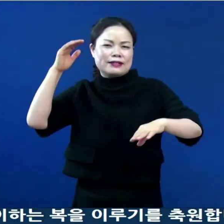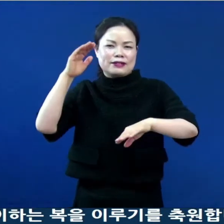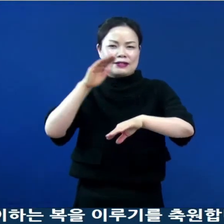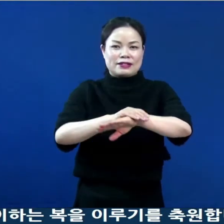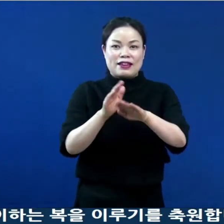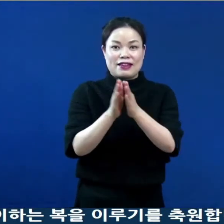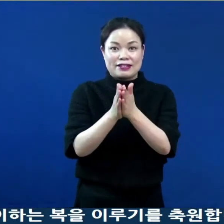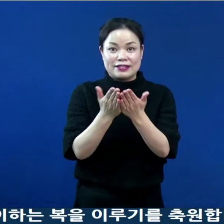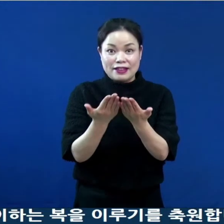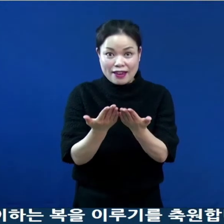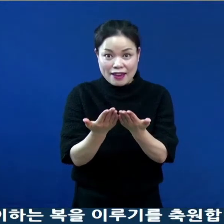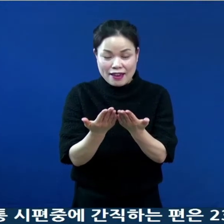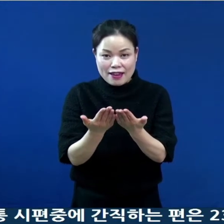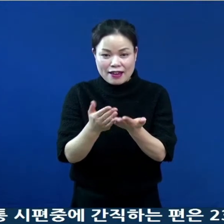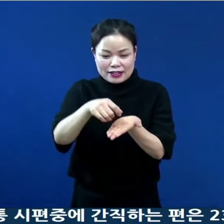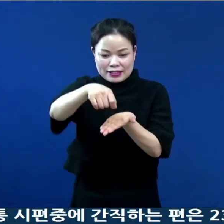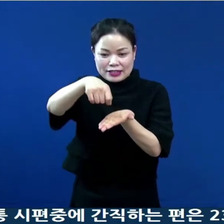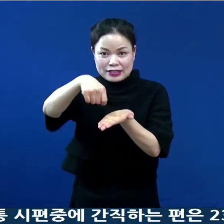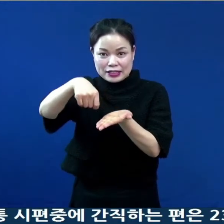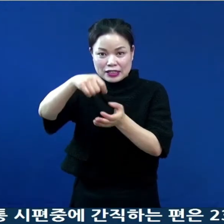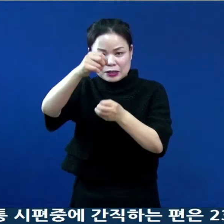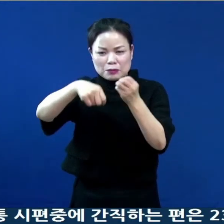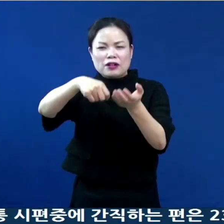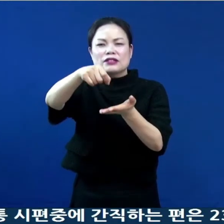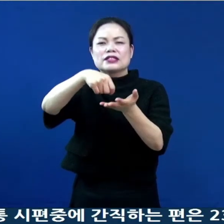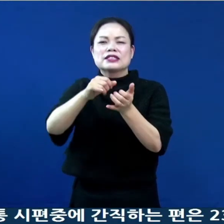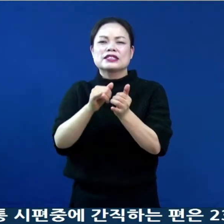책입니다. 시편 기자는